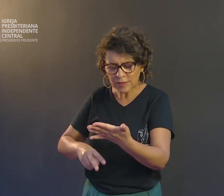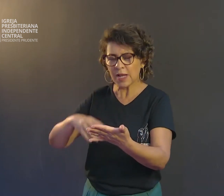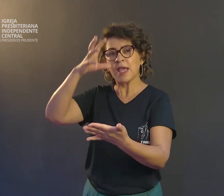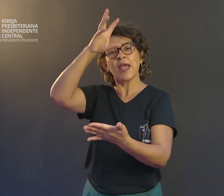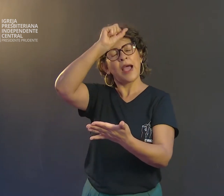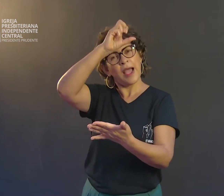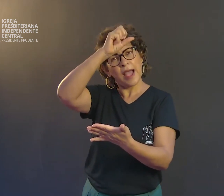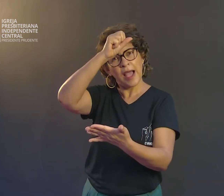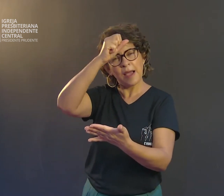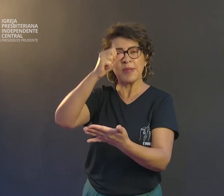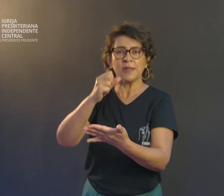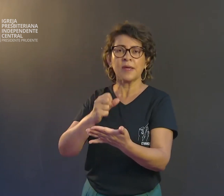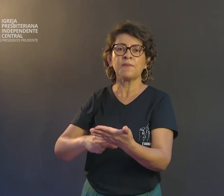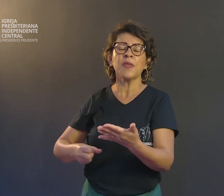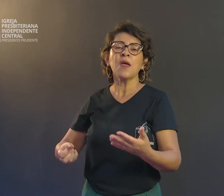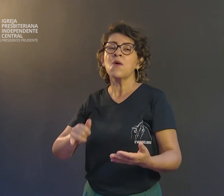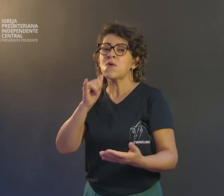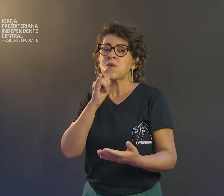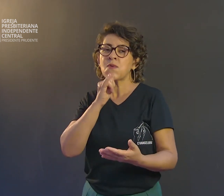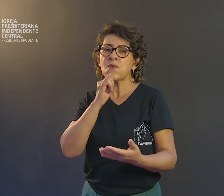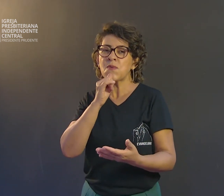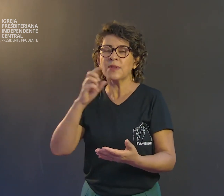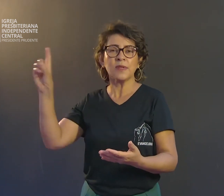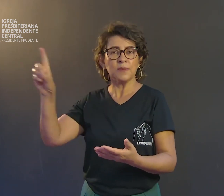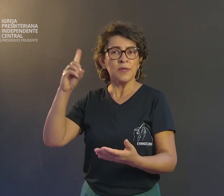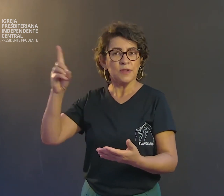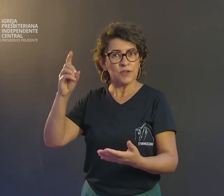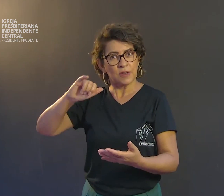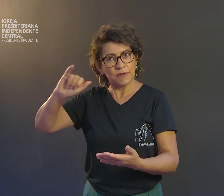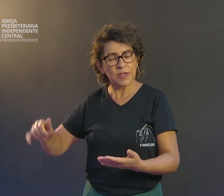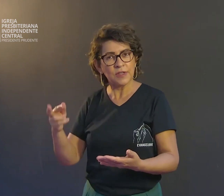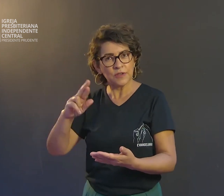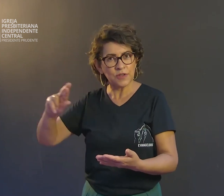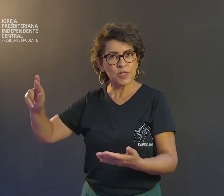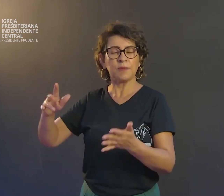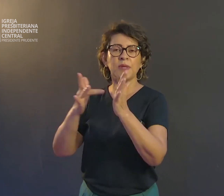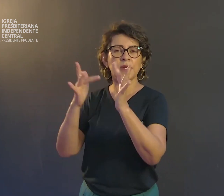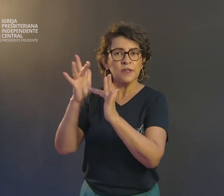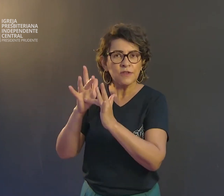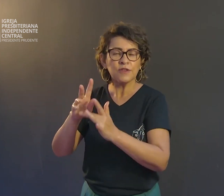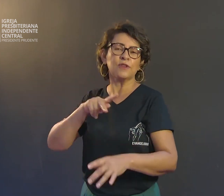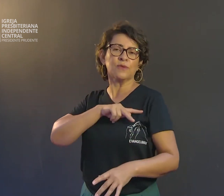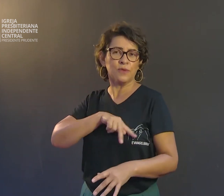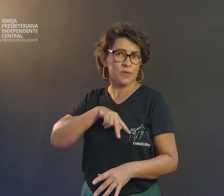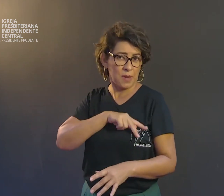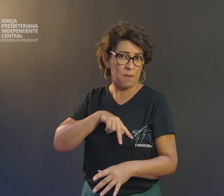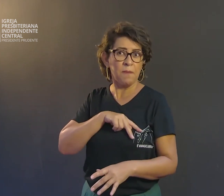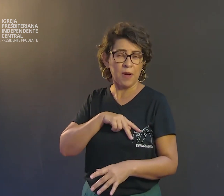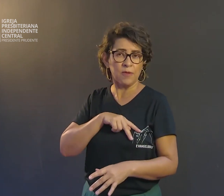de Davi, Jeremias, Jesus e Paulo. Leia todos os dias